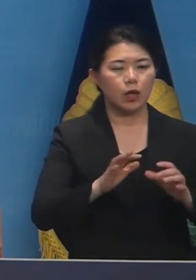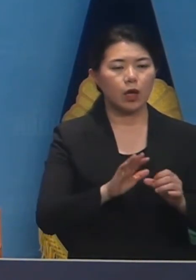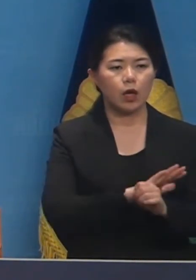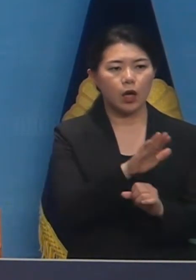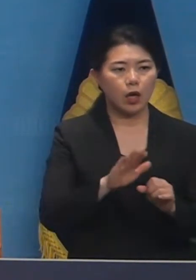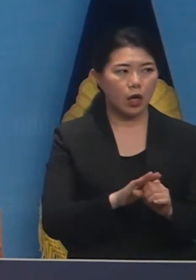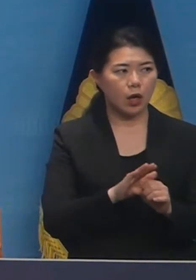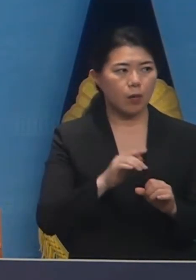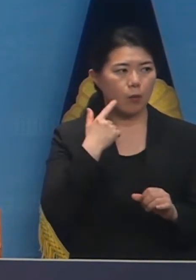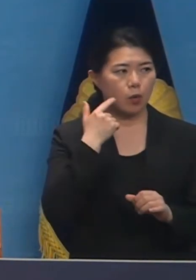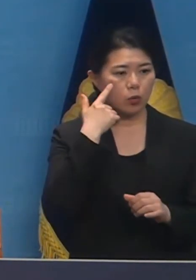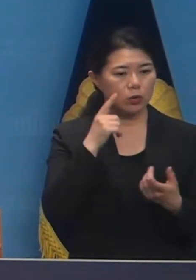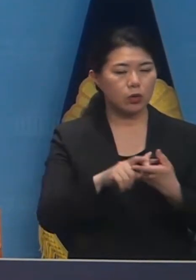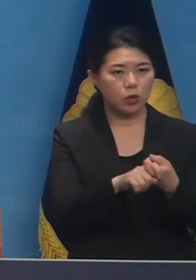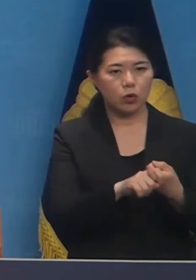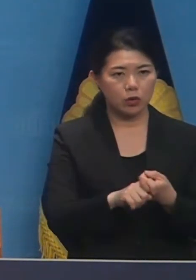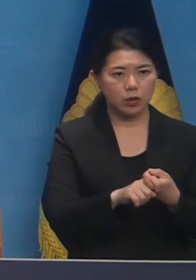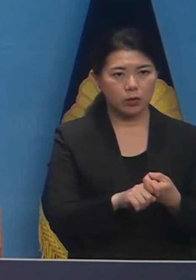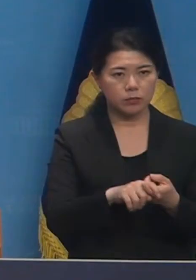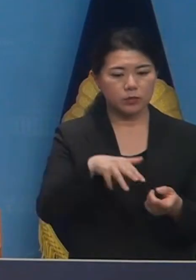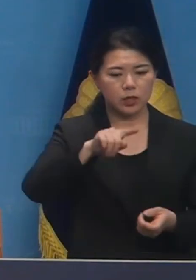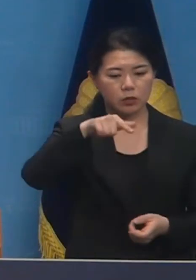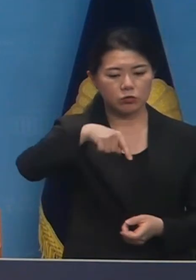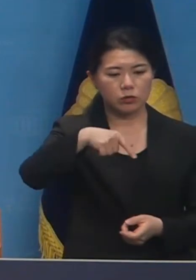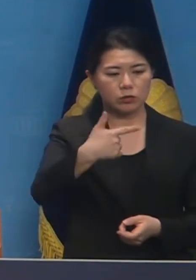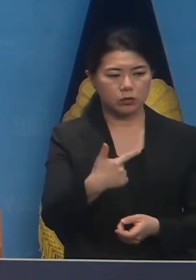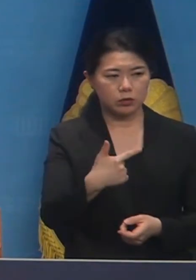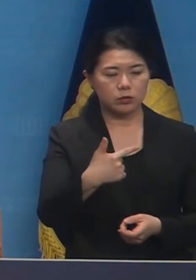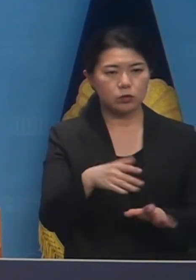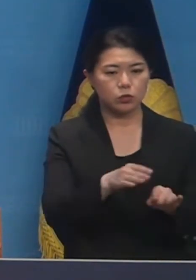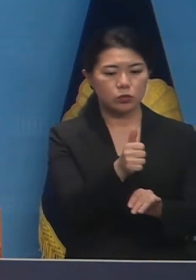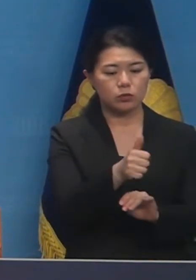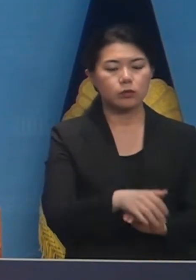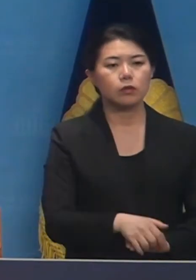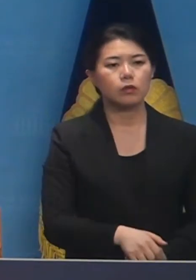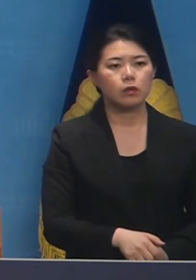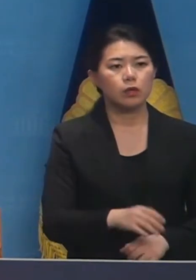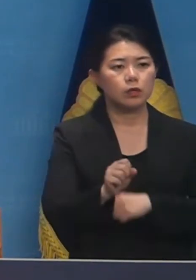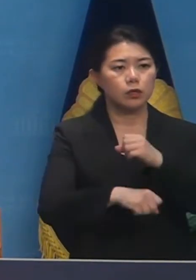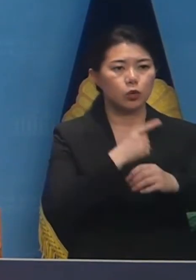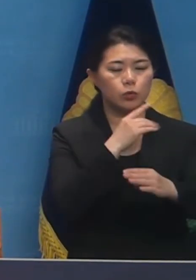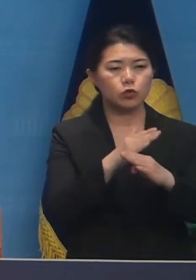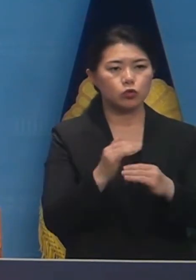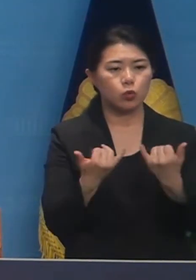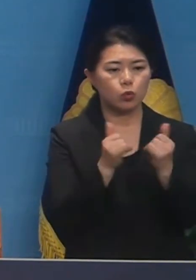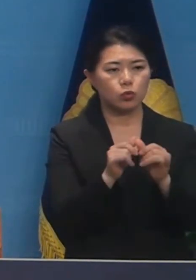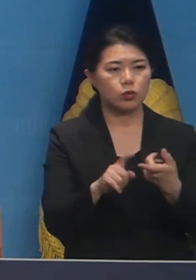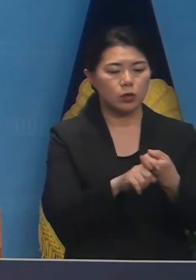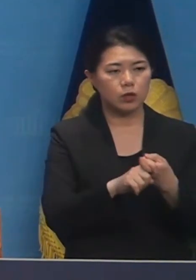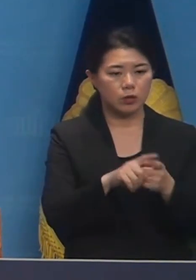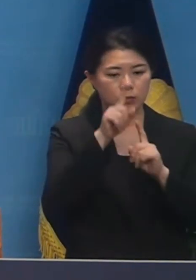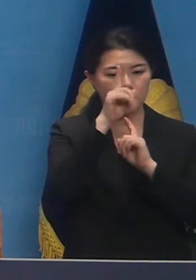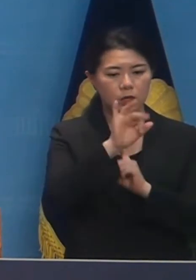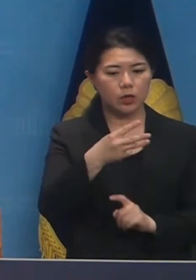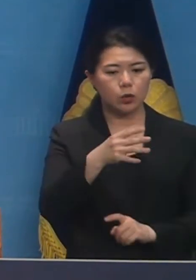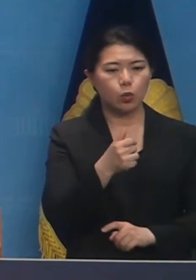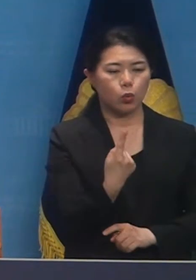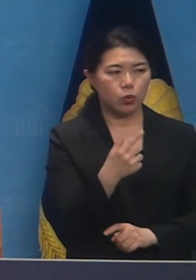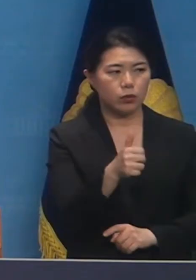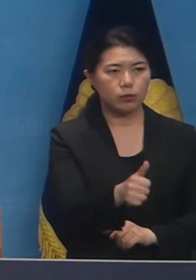목회자 연합의 차분 사무총장님 오셨습니다. 자유민주 공동체 연합의 이일호 대표님